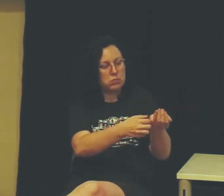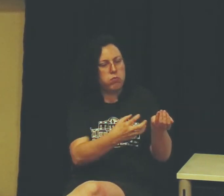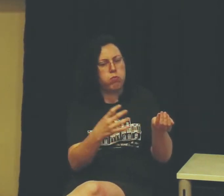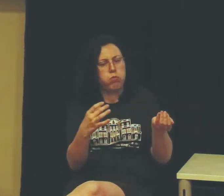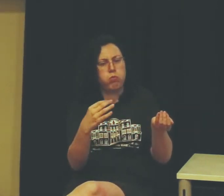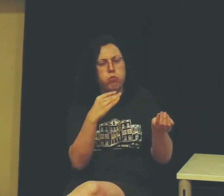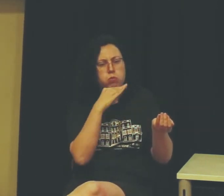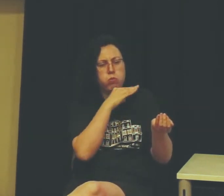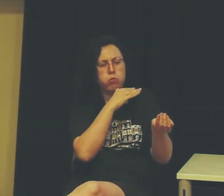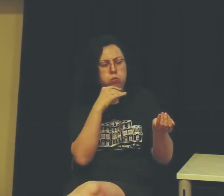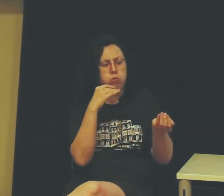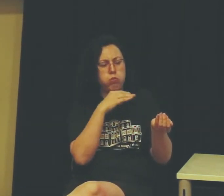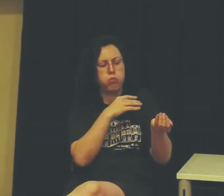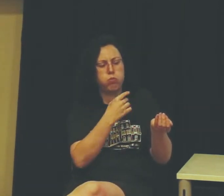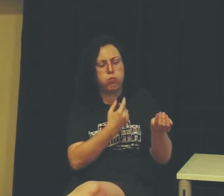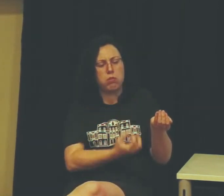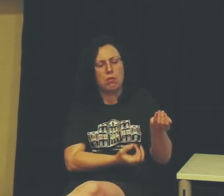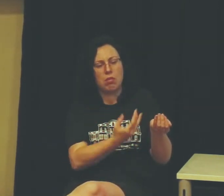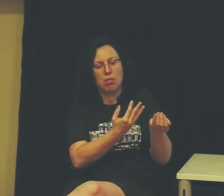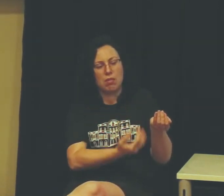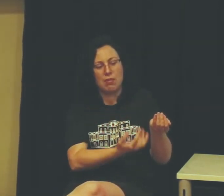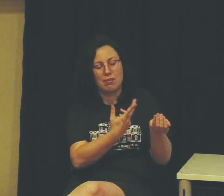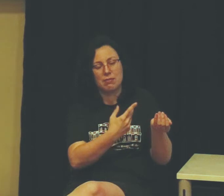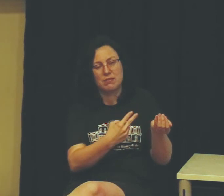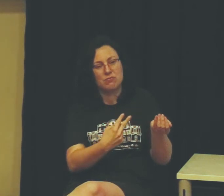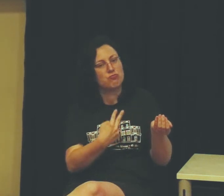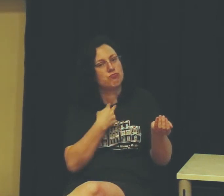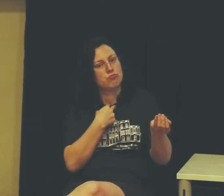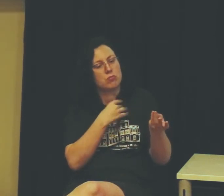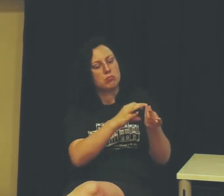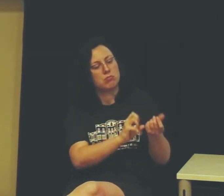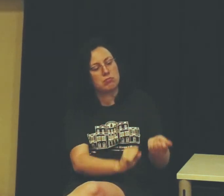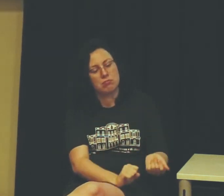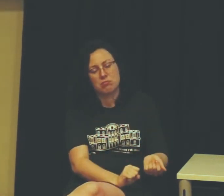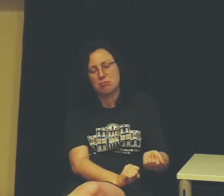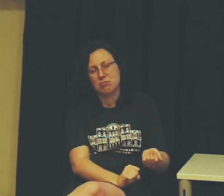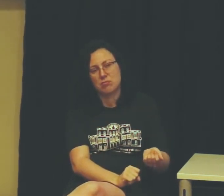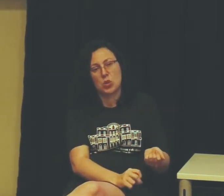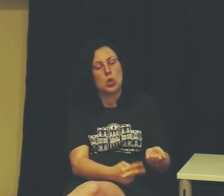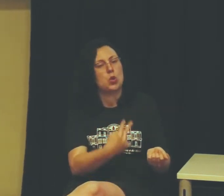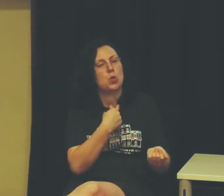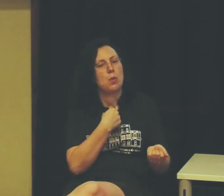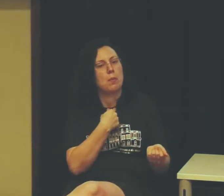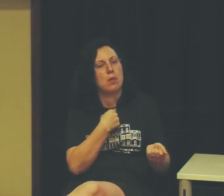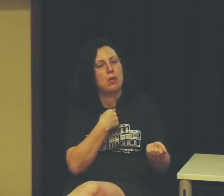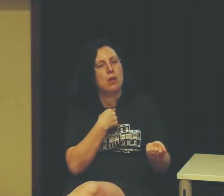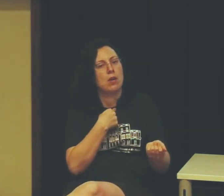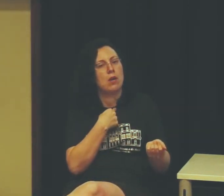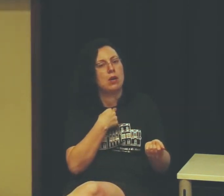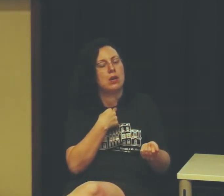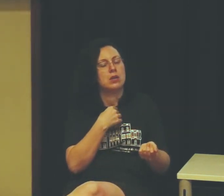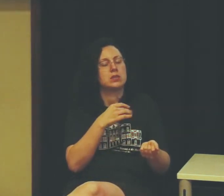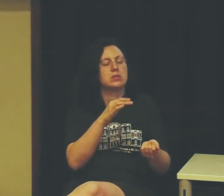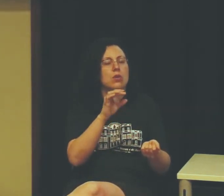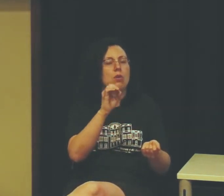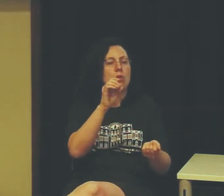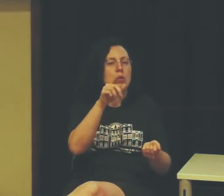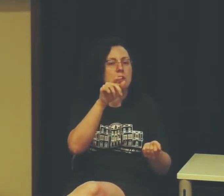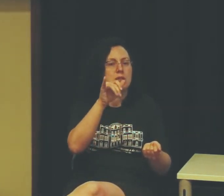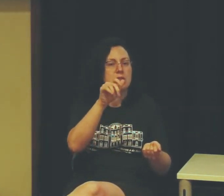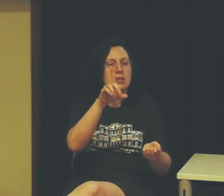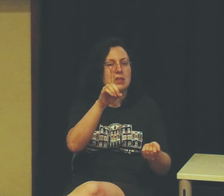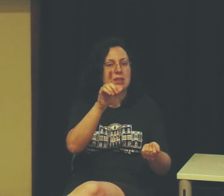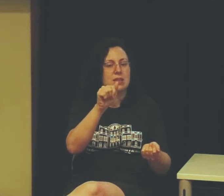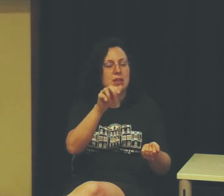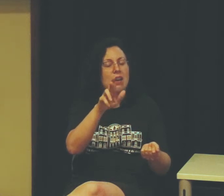não pode fundir a temperaturas altas, não pode se oxidar. E isso tudo, a platina encontra essas